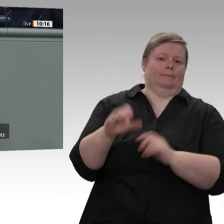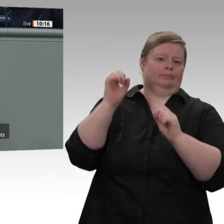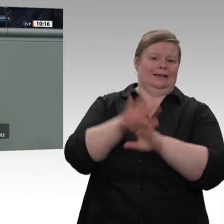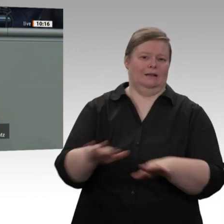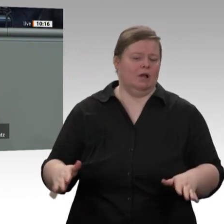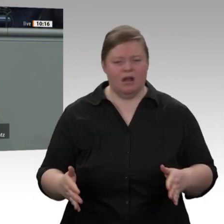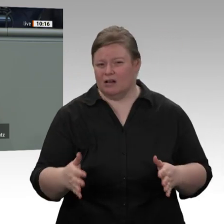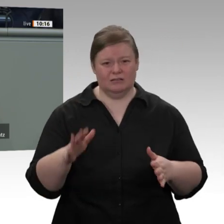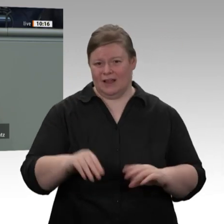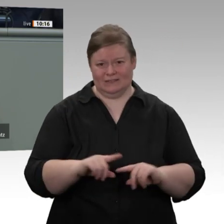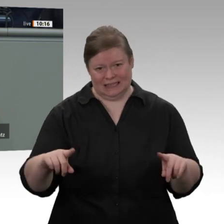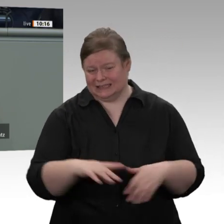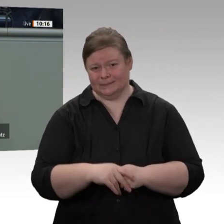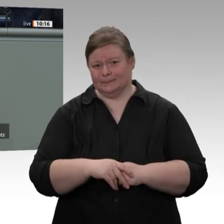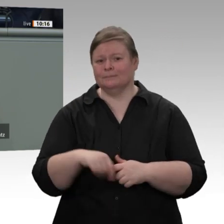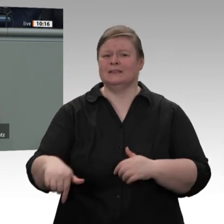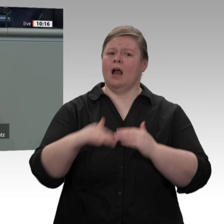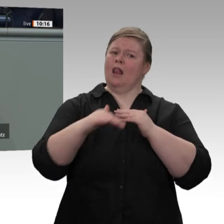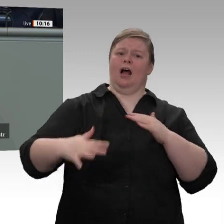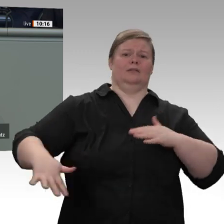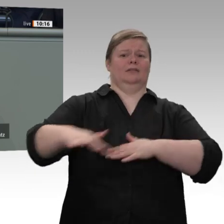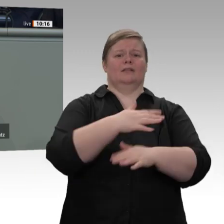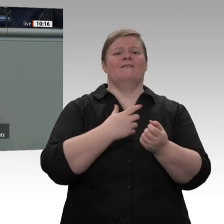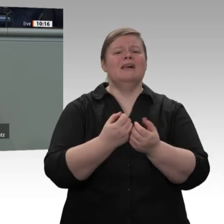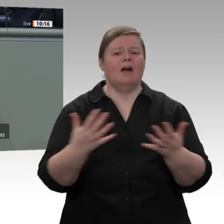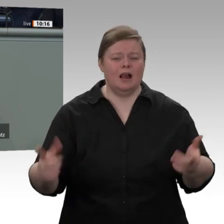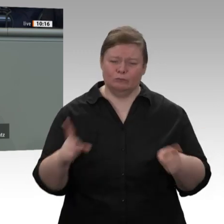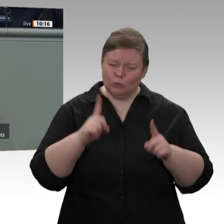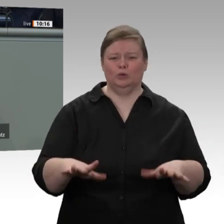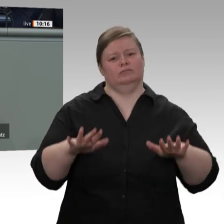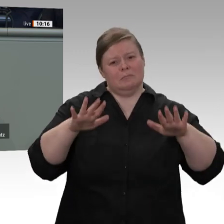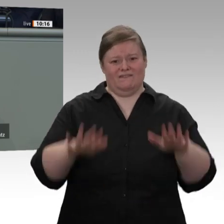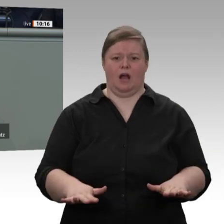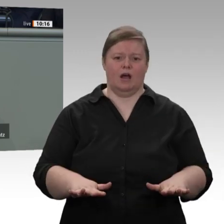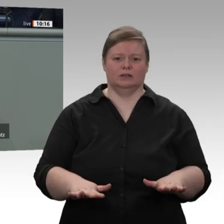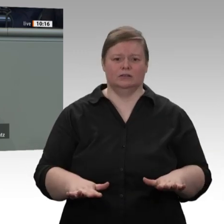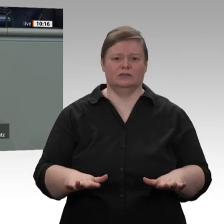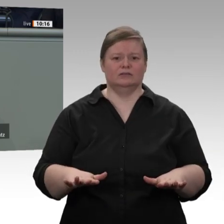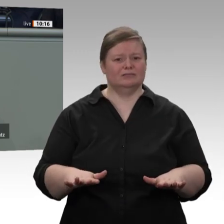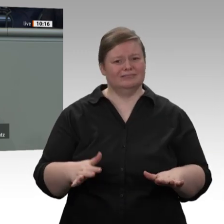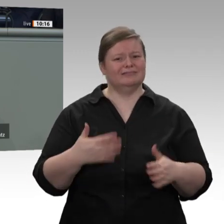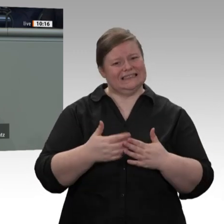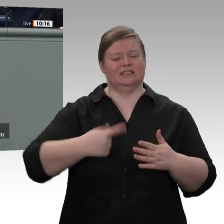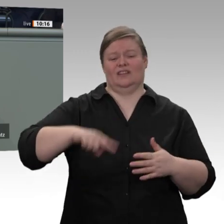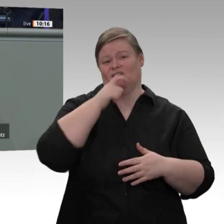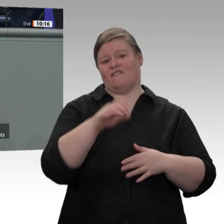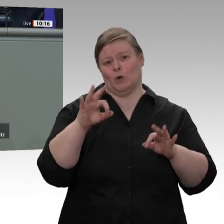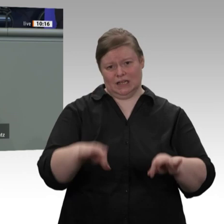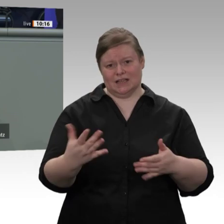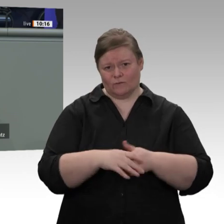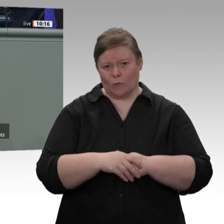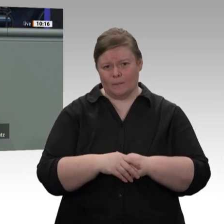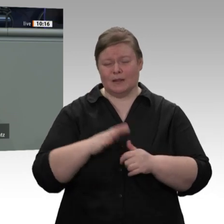ausreichend verschärft worden? Sorgt es wirklich dafür, dass Menschen, die eine solche Waffe in der Hand haben, vorher auf